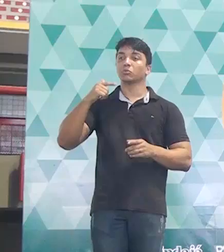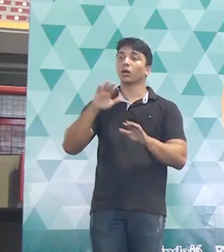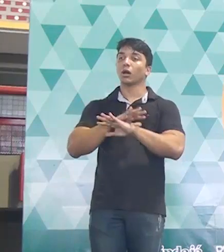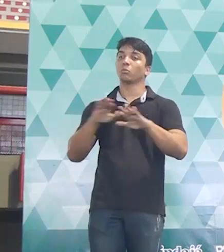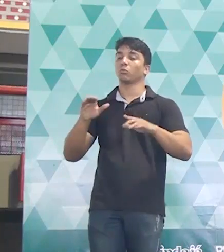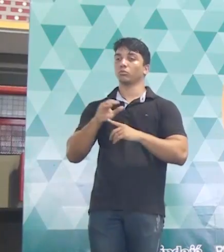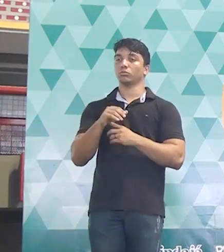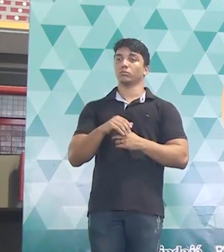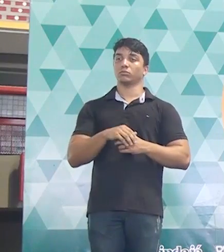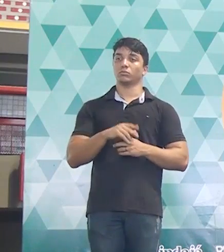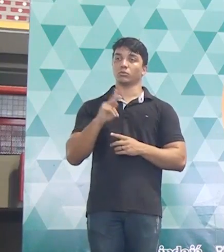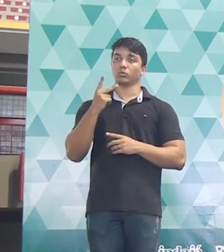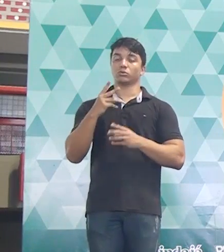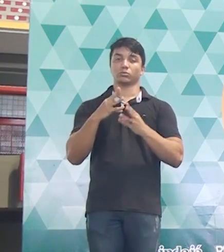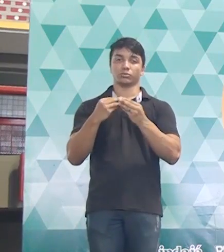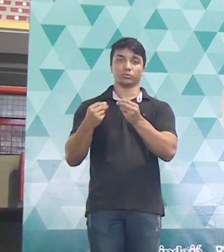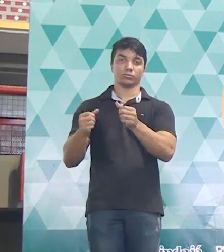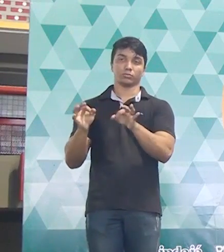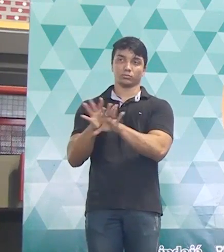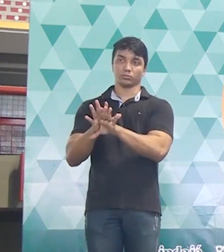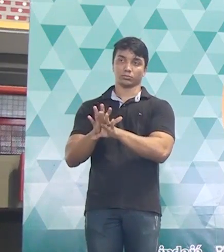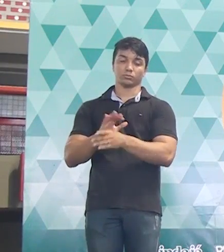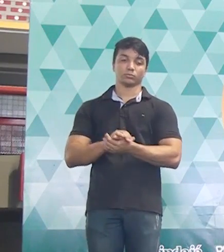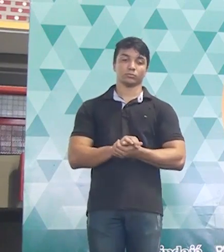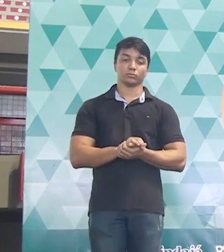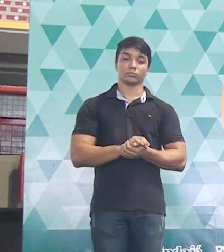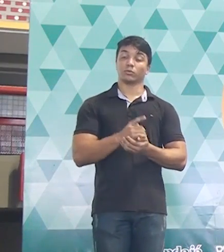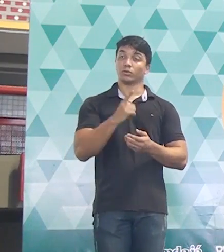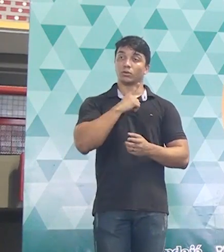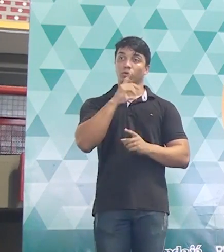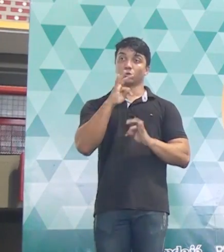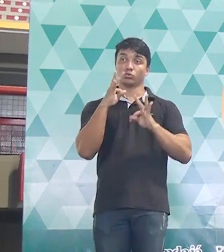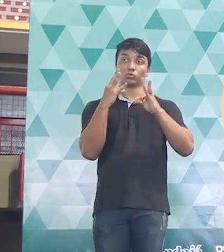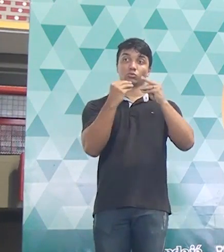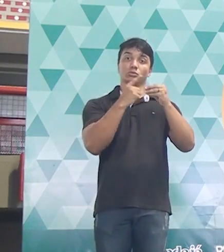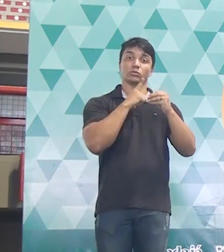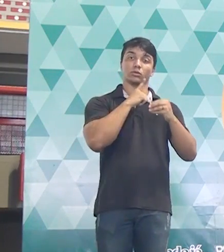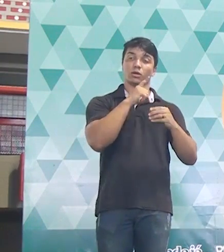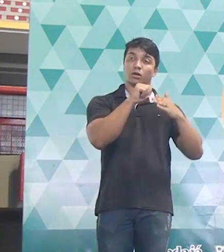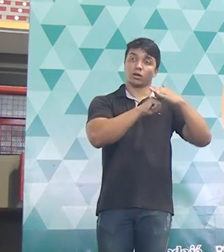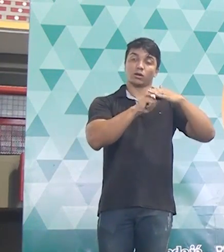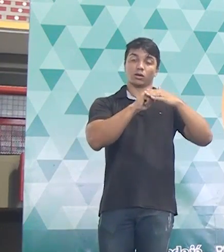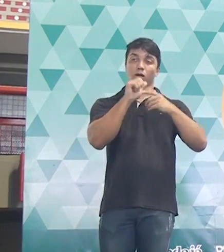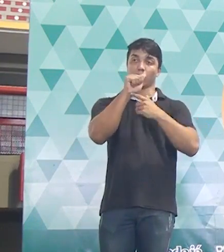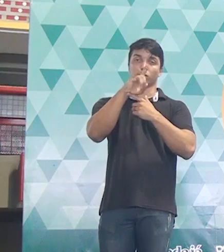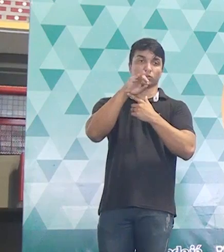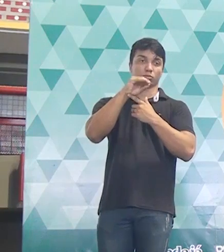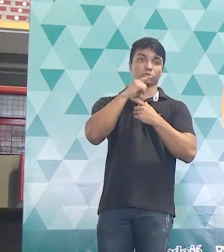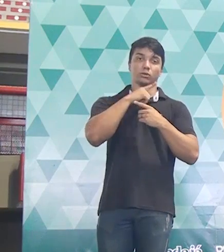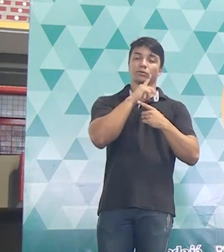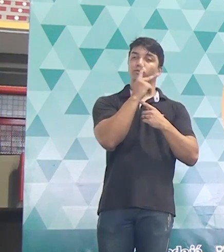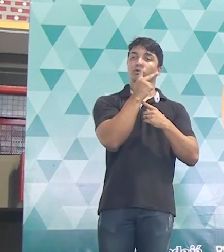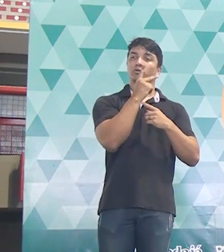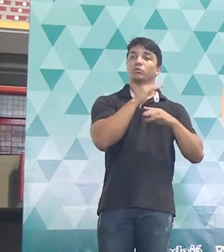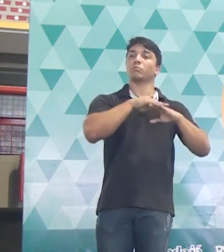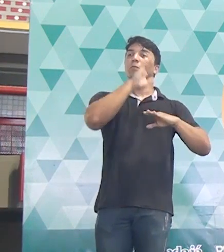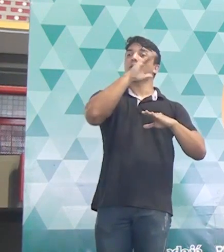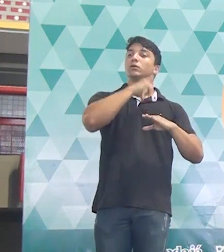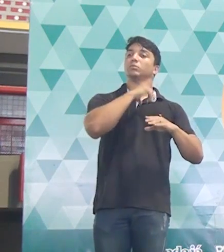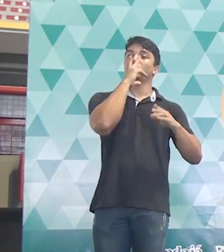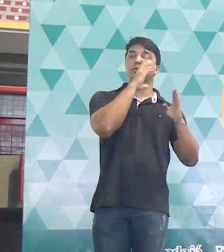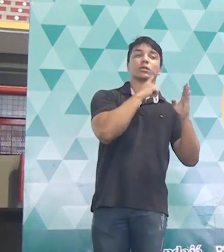então o processo acaba. Ou seja, pessoal, todo ácido que tem mais de um hidrogênio ionizará por etapas. E se